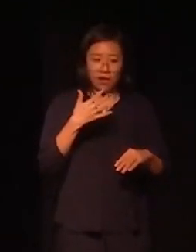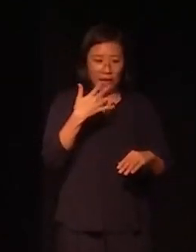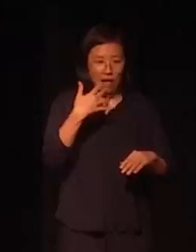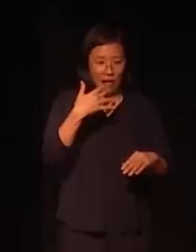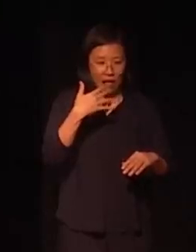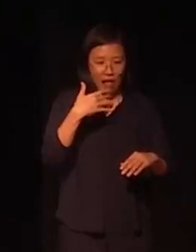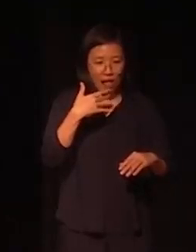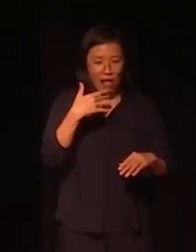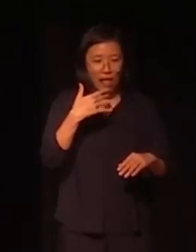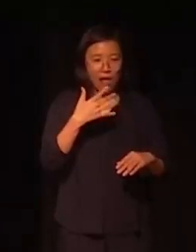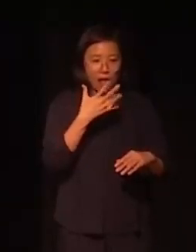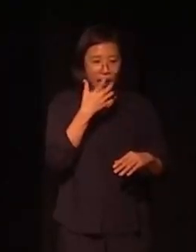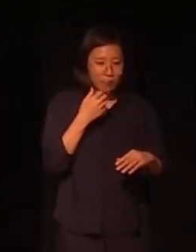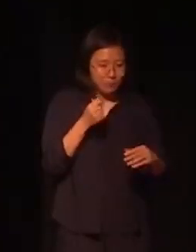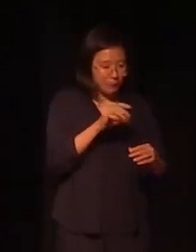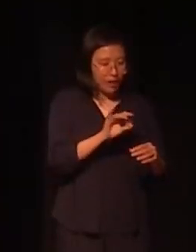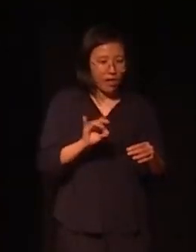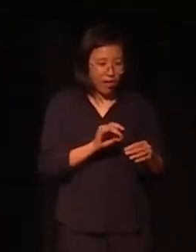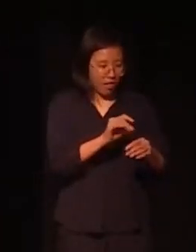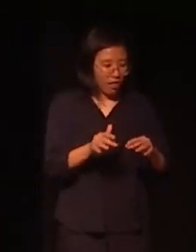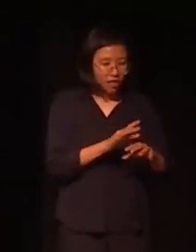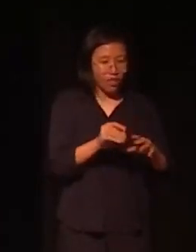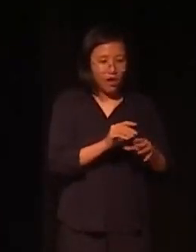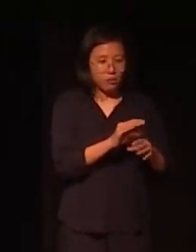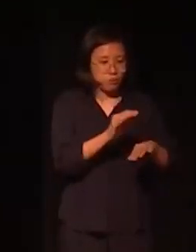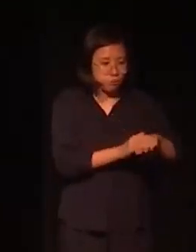use the Chinese word for it will be 卤